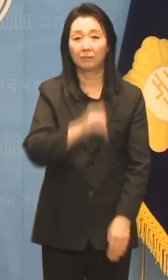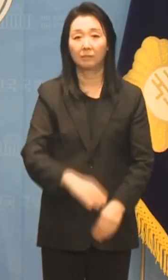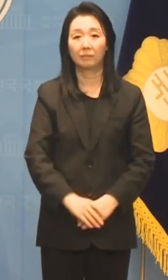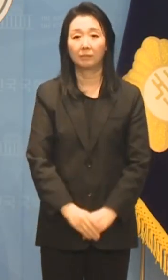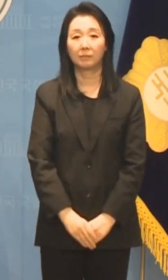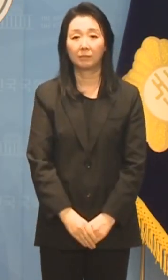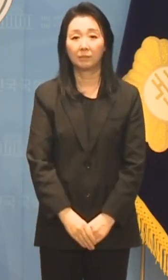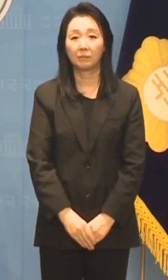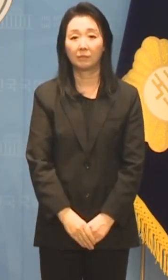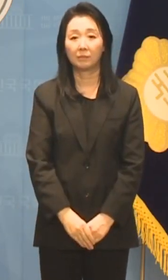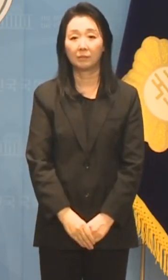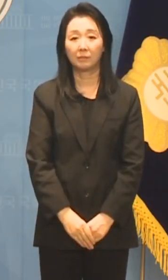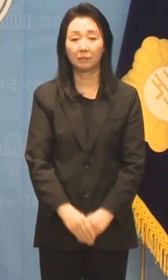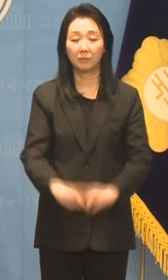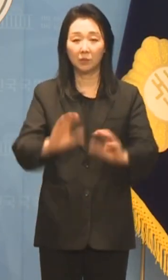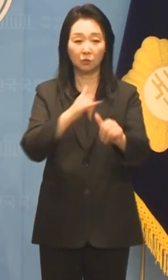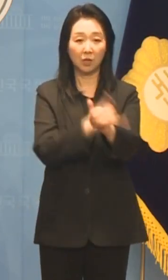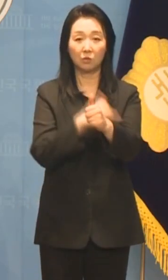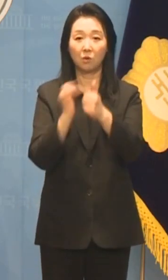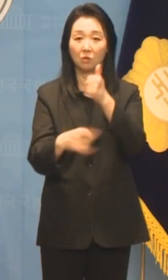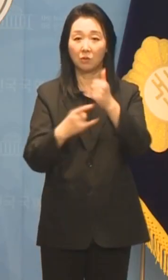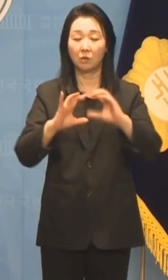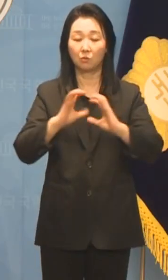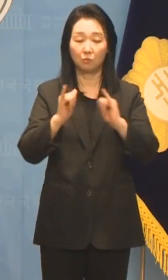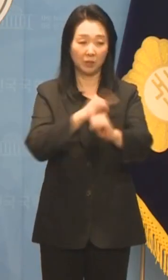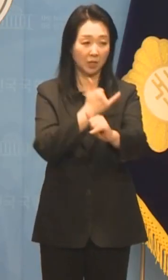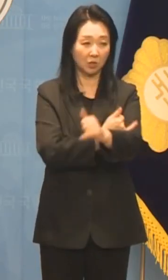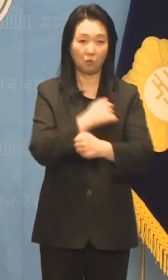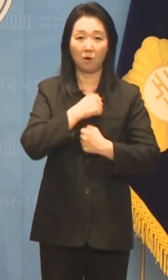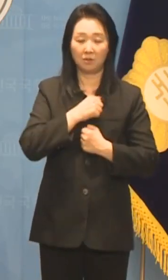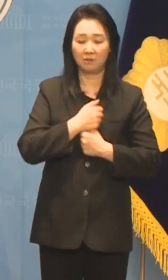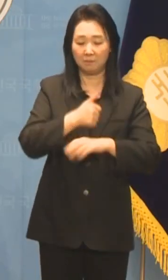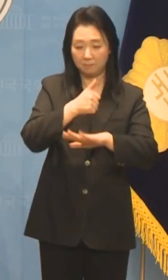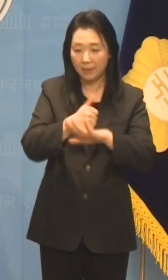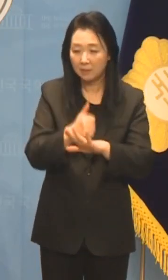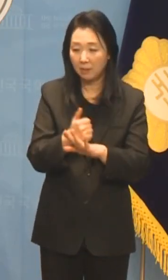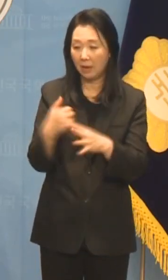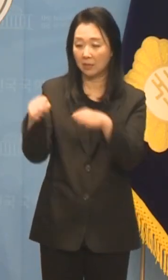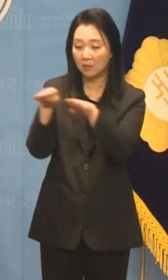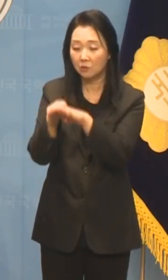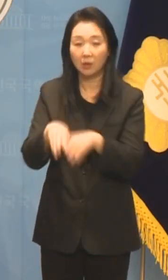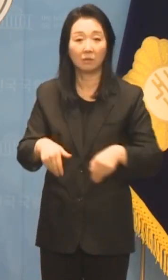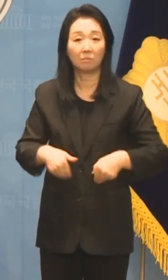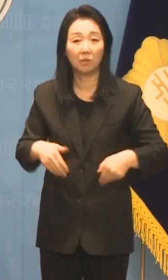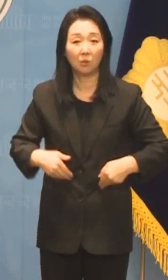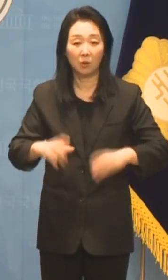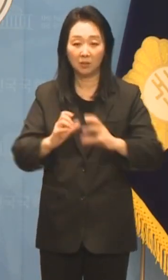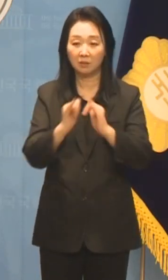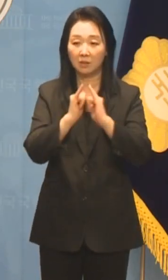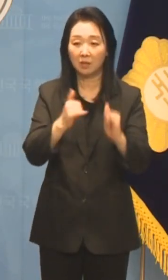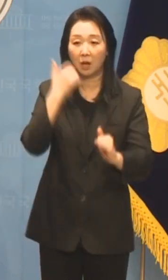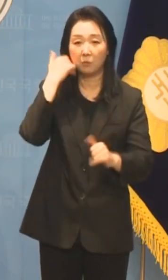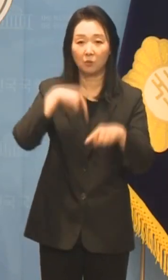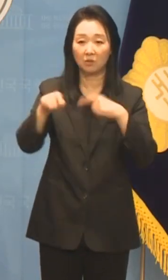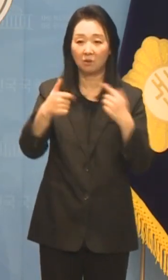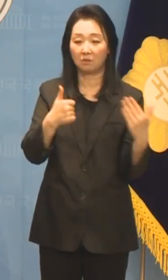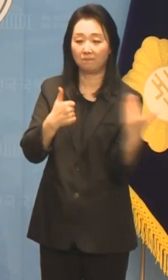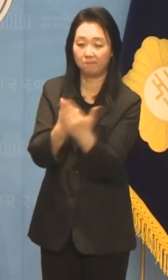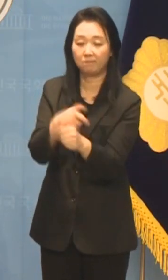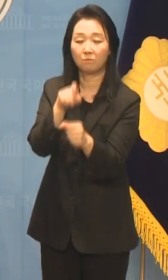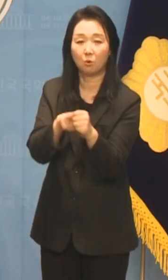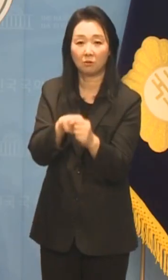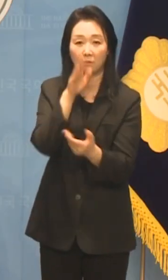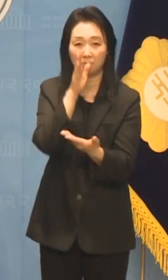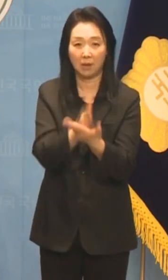것입니다. 인권위는 국민의 인권을 지키는 최후의 보루가 되어야지 특정인의 정치적 도구가 되어서는 절대